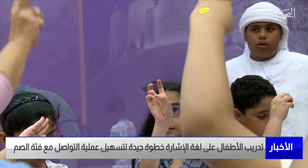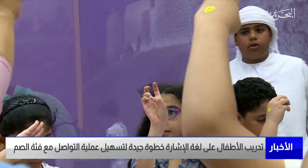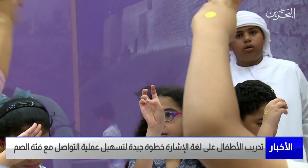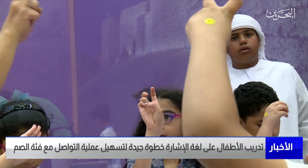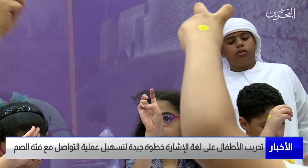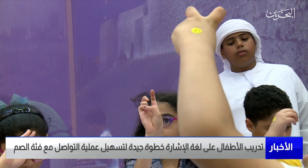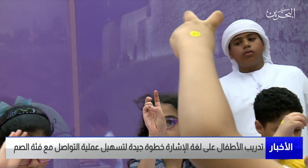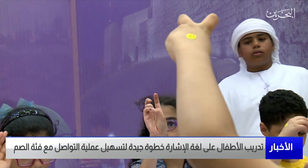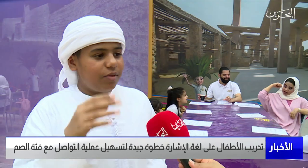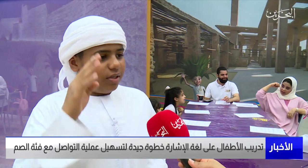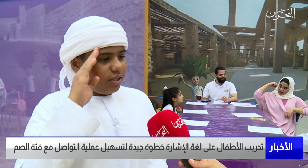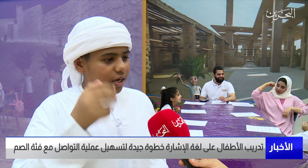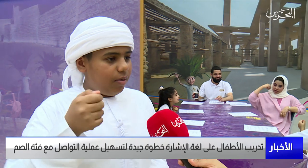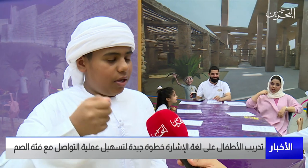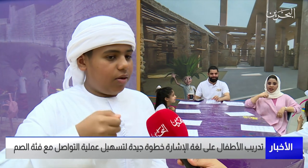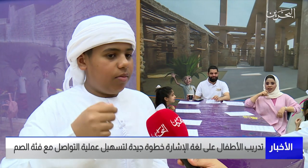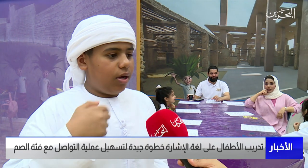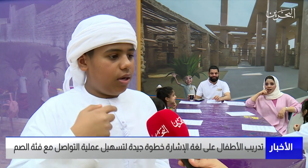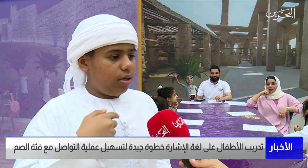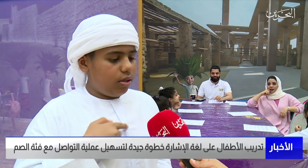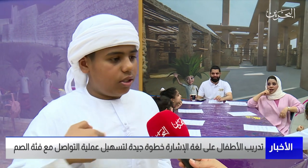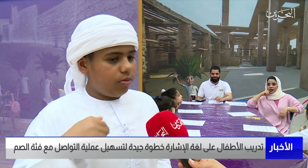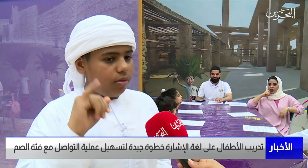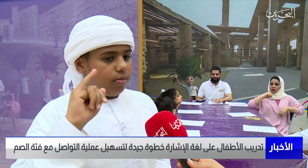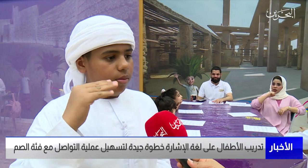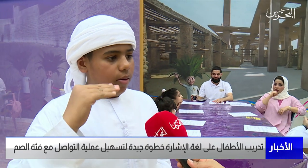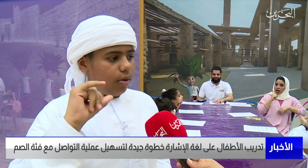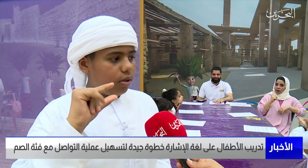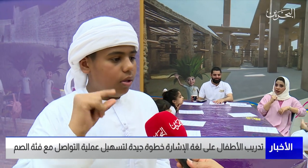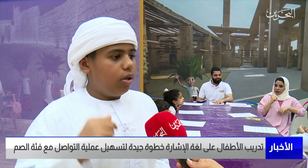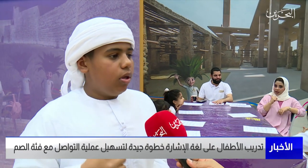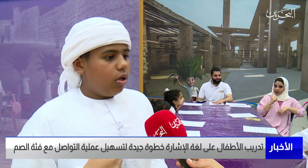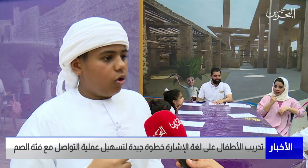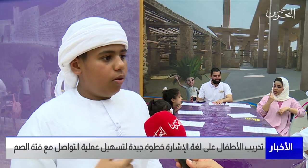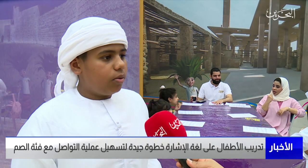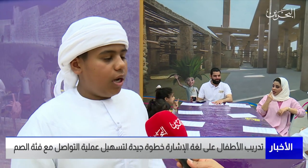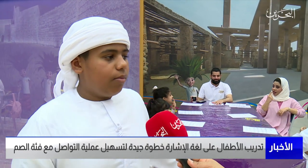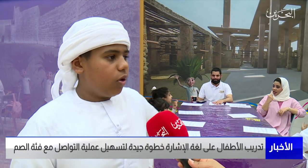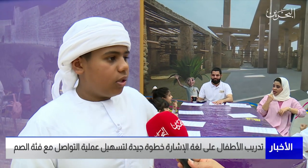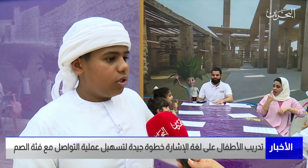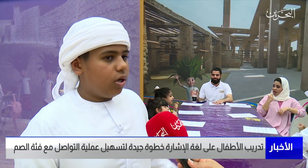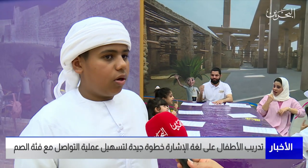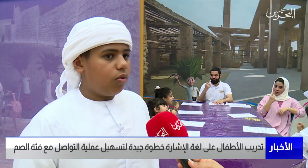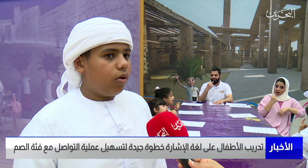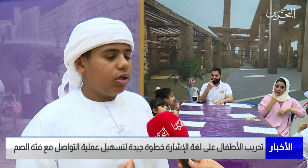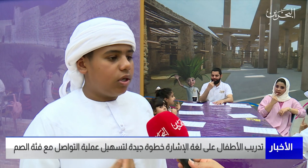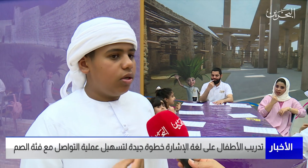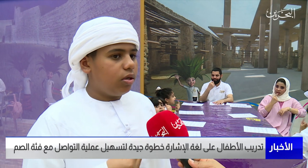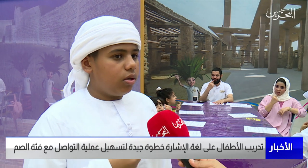الطرفين. السلام عليكم، أنا اسمي محمد، اليوم تعلمت لغة الإشارة وهذا الشيء